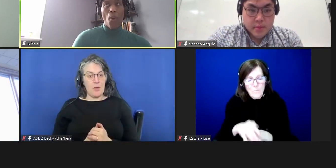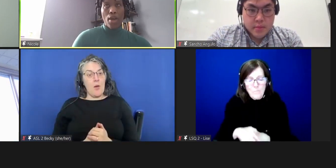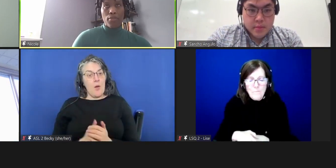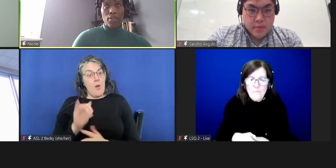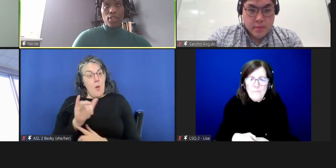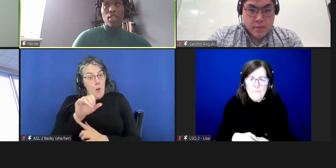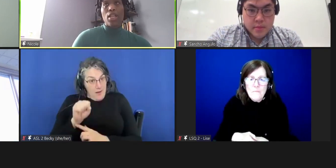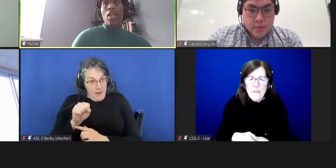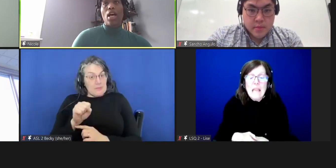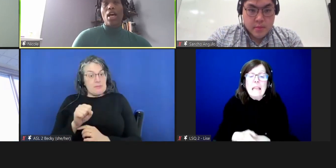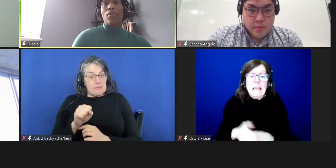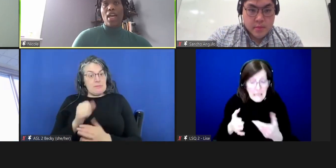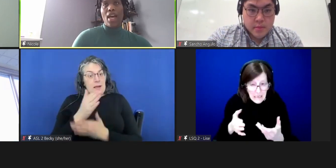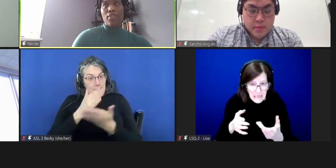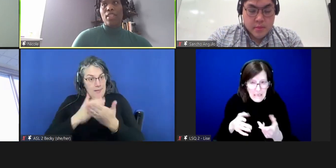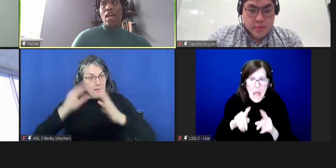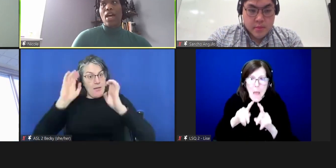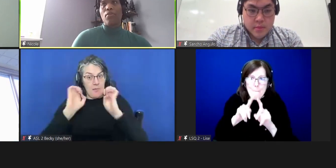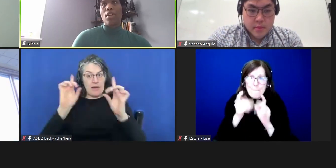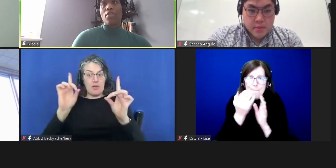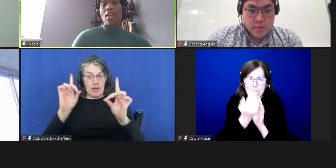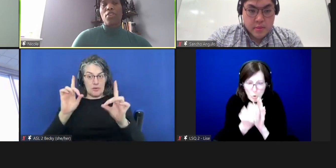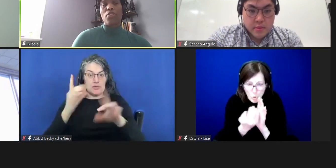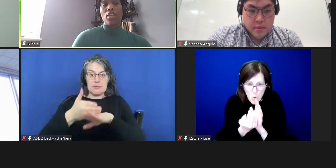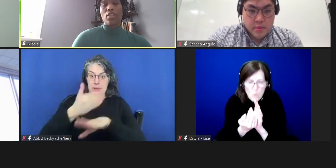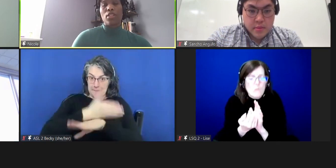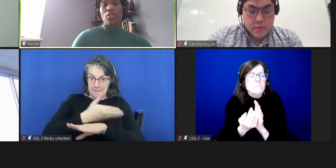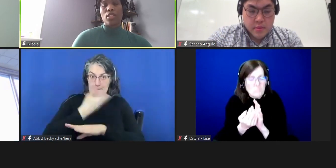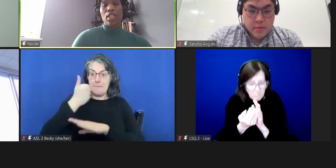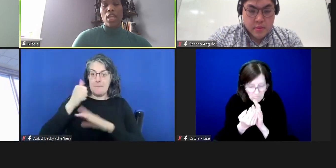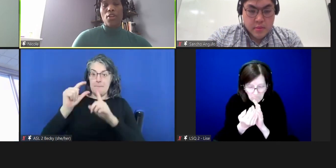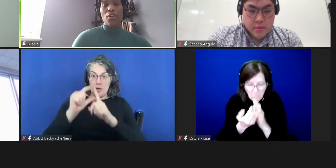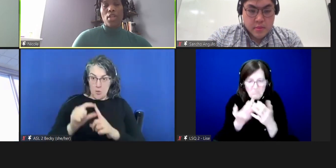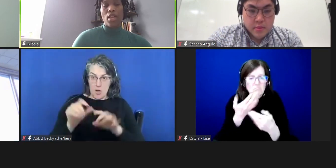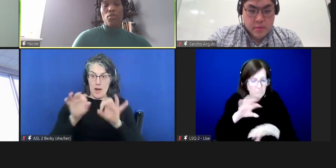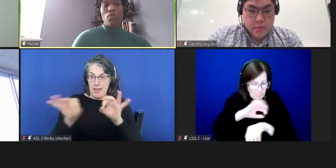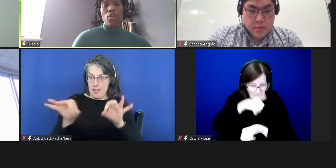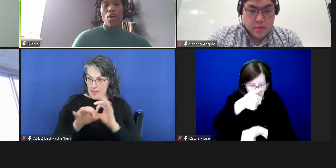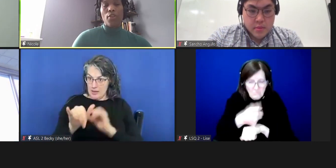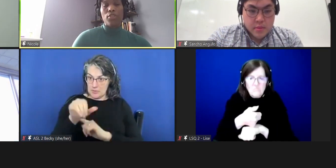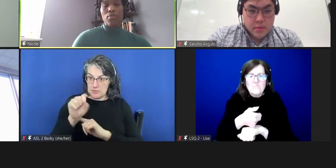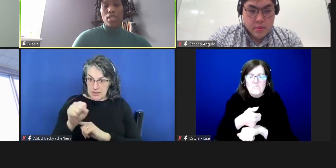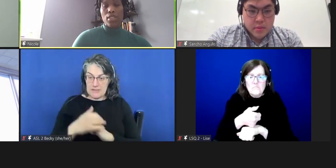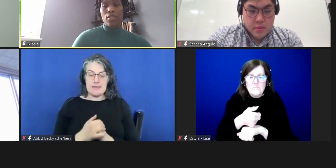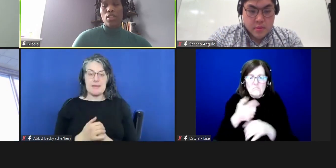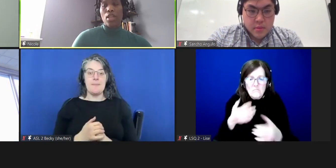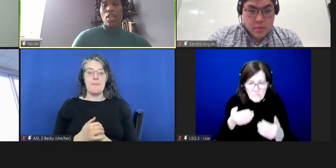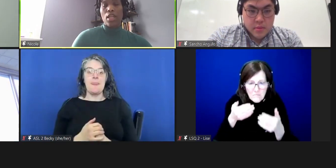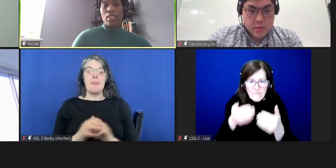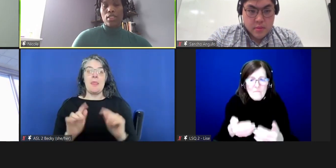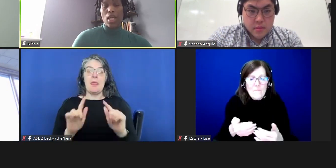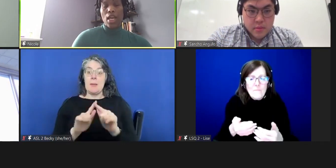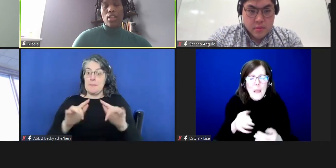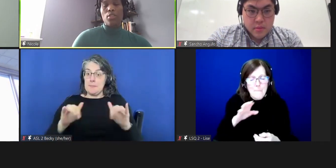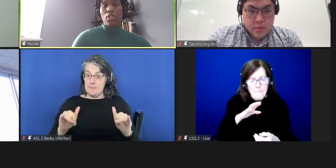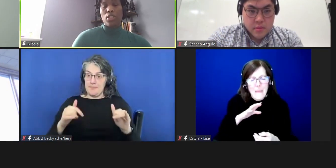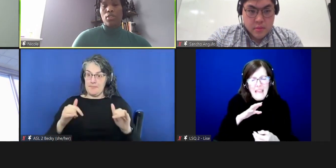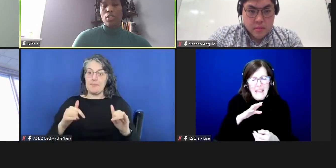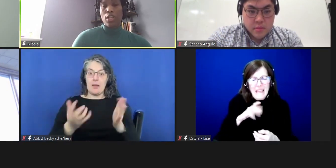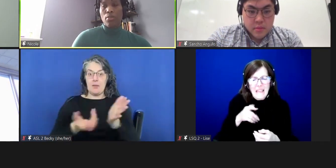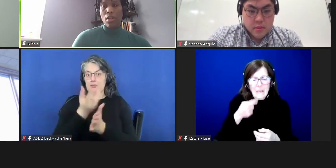donc, des mesures ont été prises, bien sûr. Cependant, je voudrais apporter une réserve.